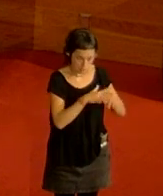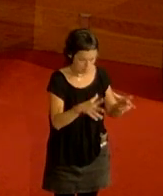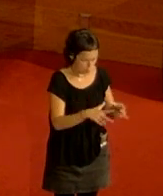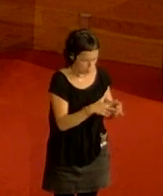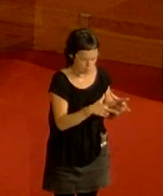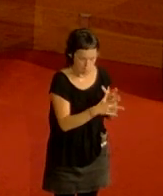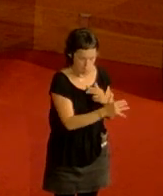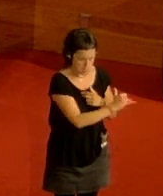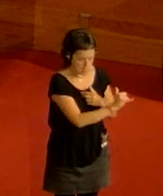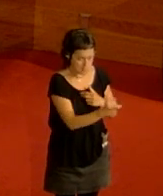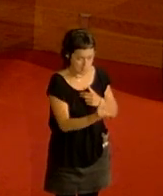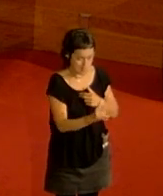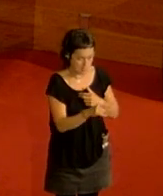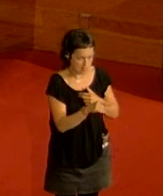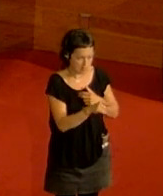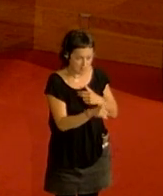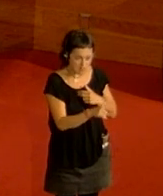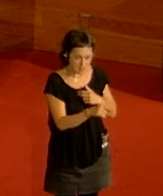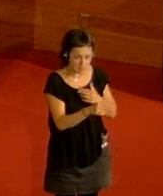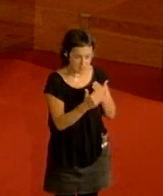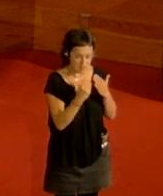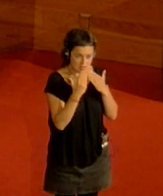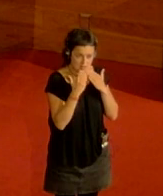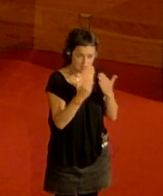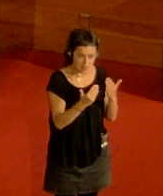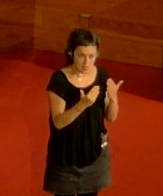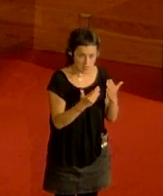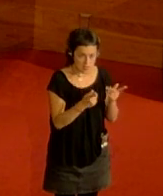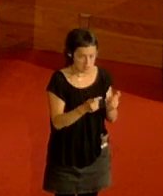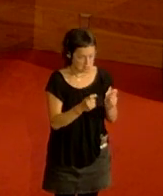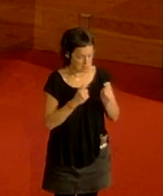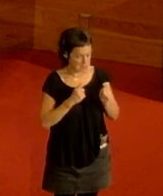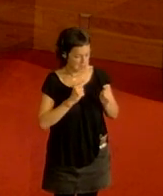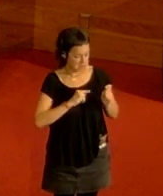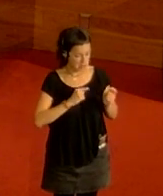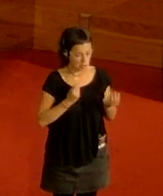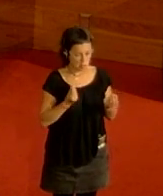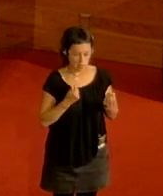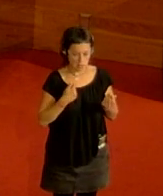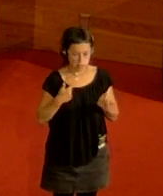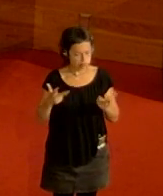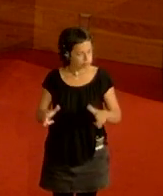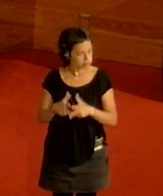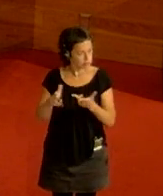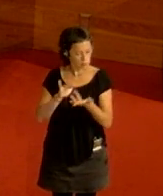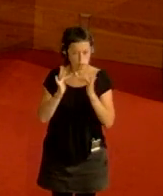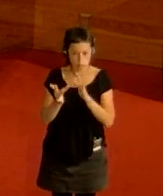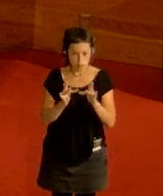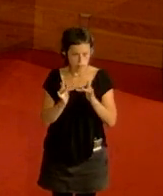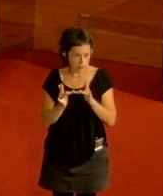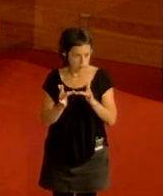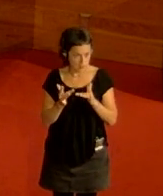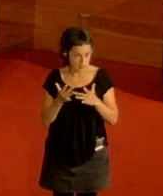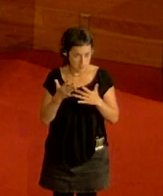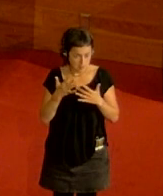eh crear ese Espejismo de socialidad en lo público cuando realmente eh acontecem a una